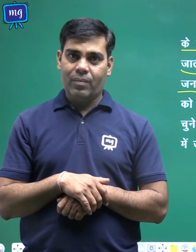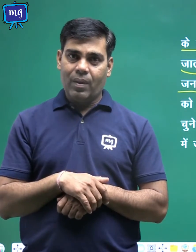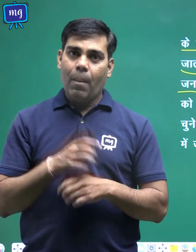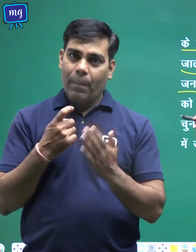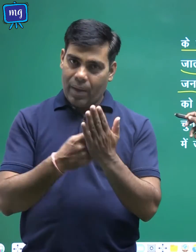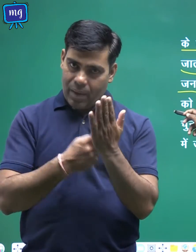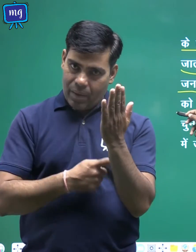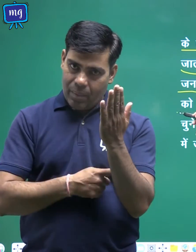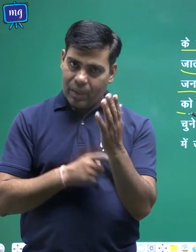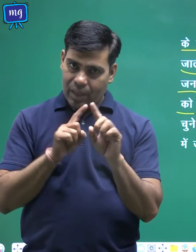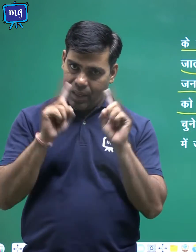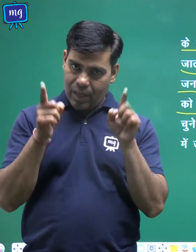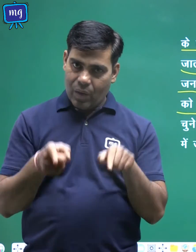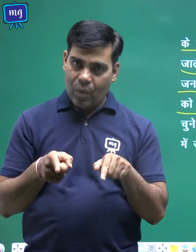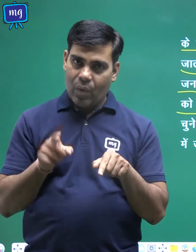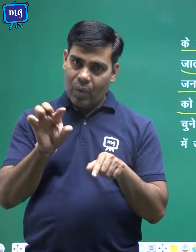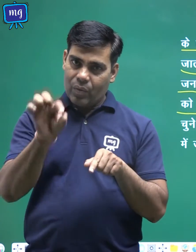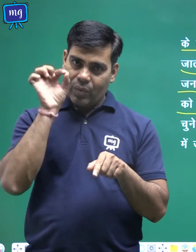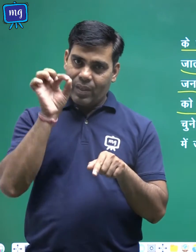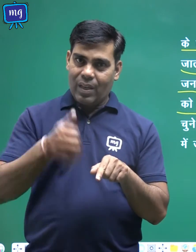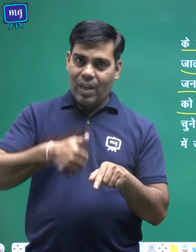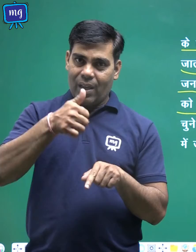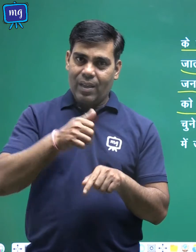प्रतिनिधि को चुनती है।